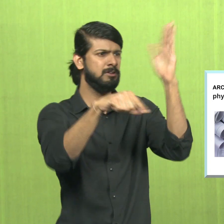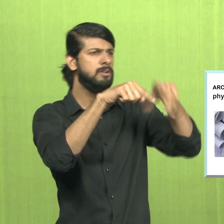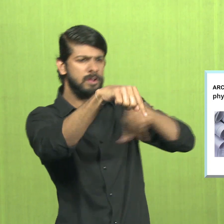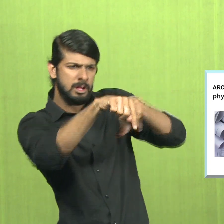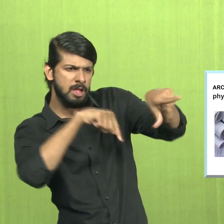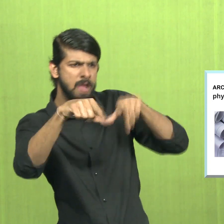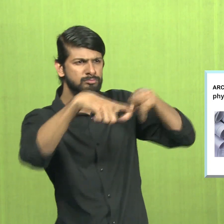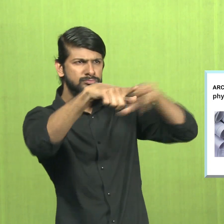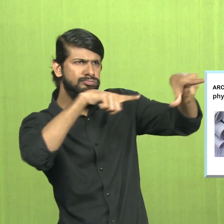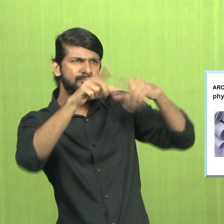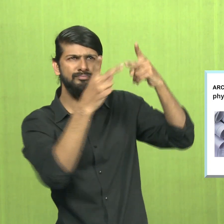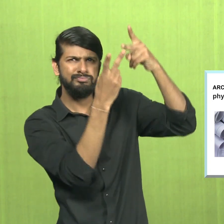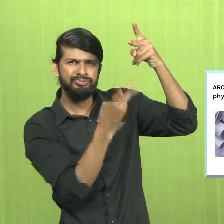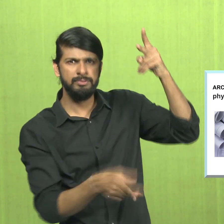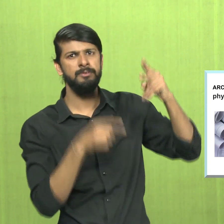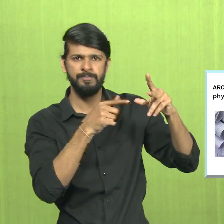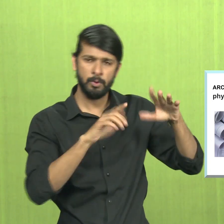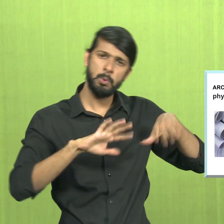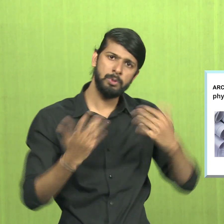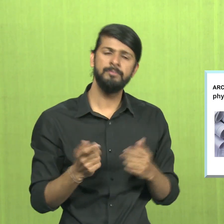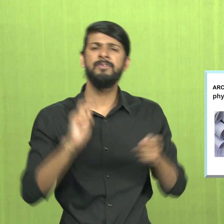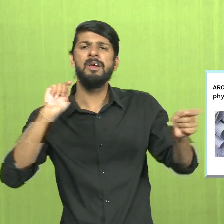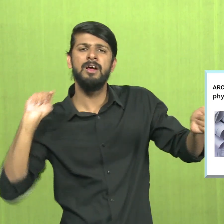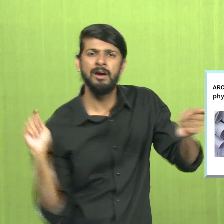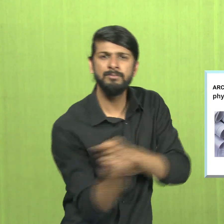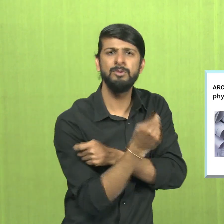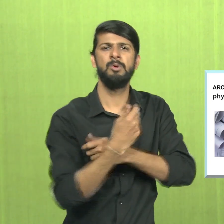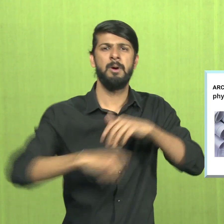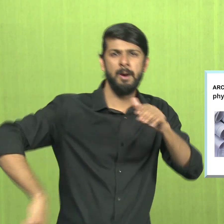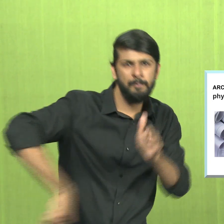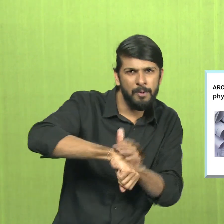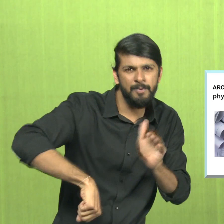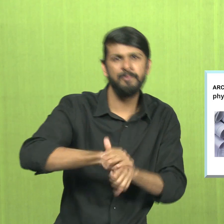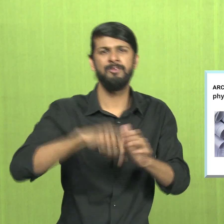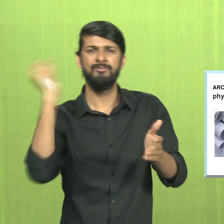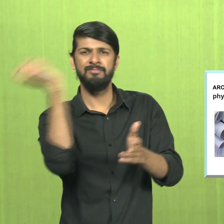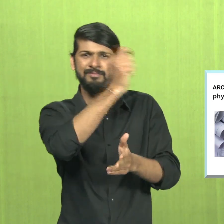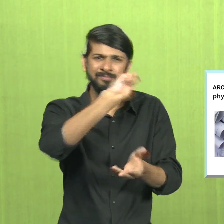ए स्टडी आफ डिजाइनिंग बिल्डिंग्स एंड फिजिकल स्ट्रक्चर्स